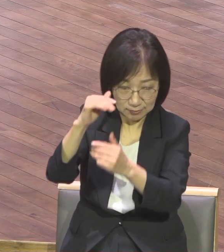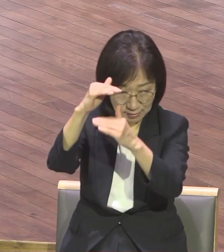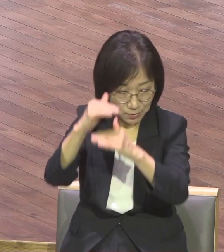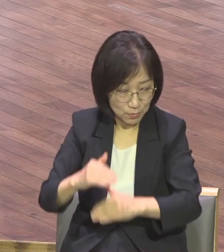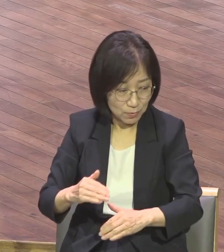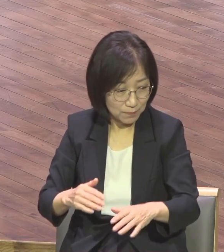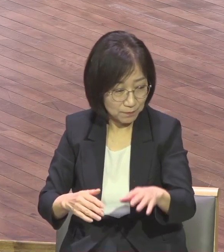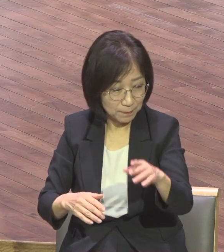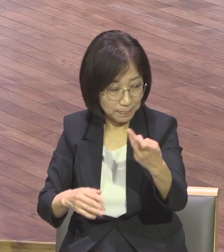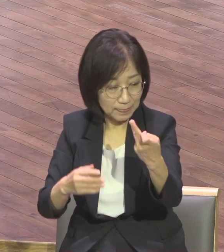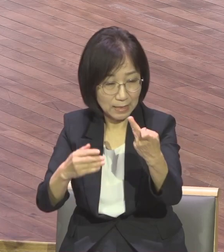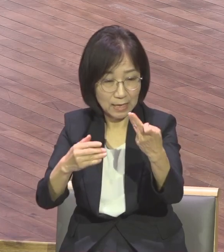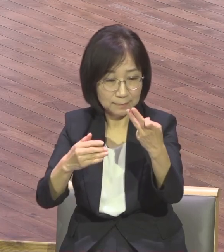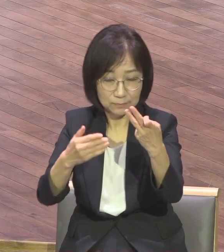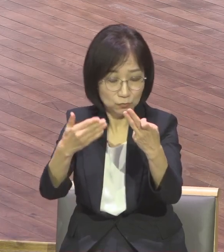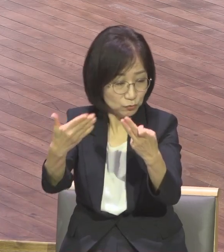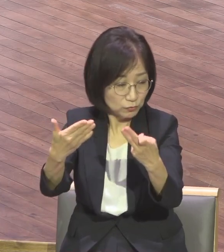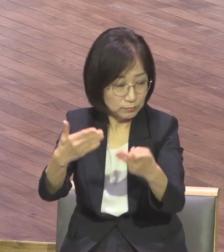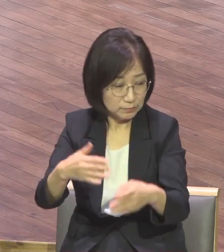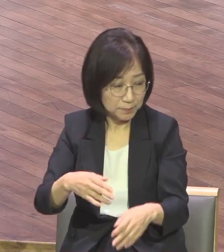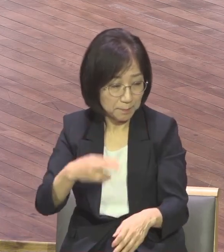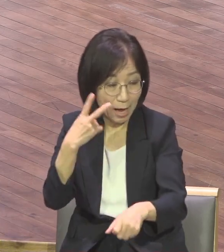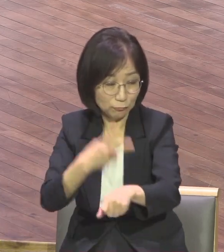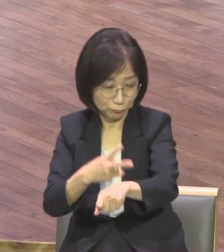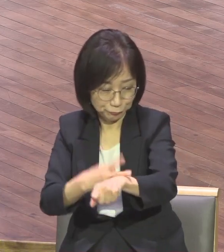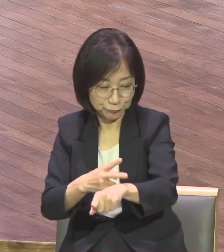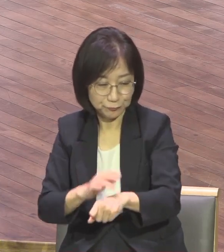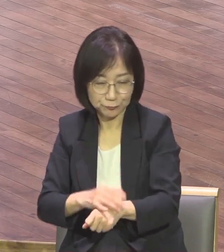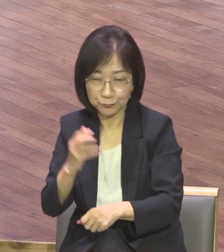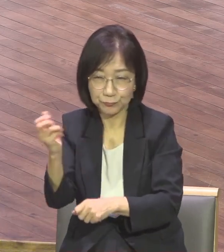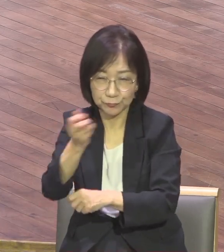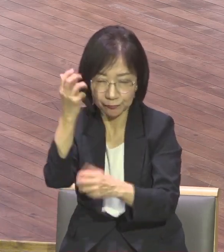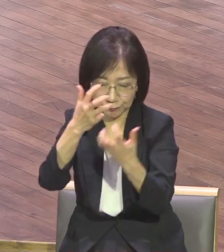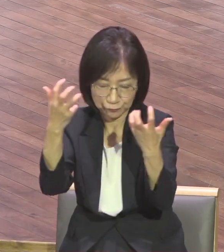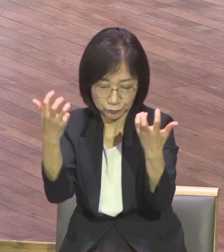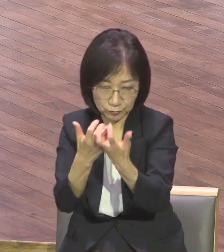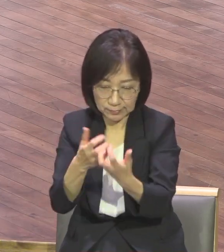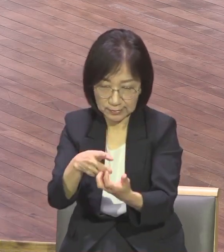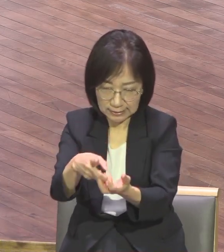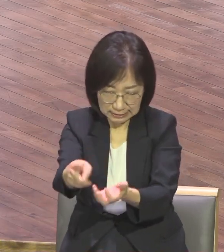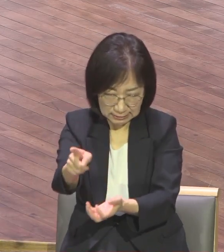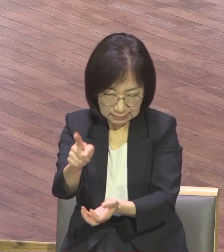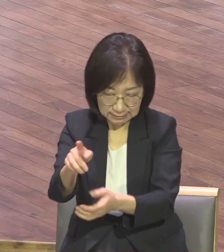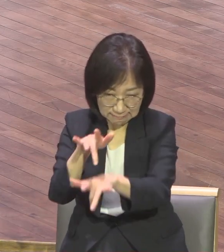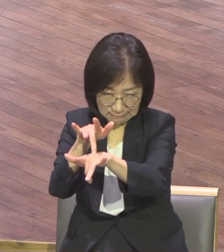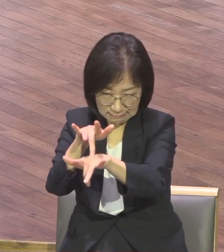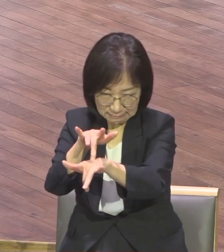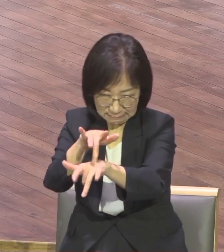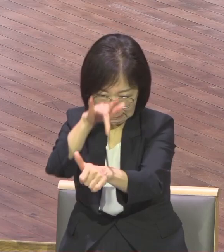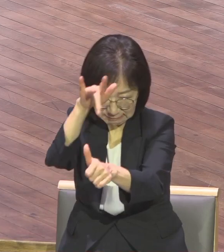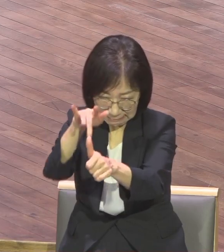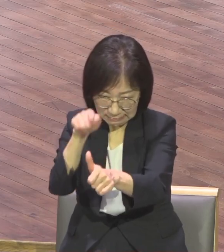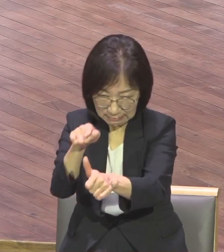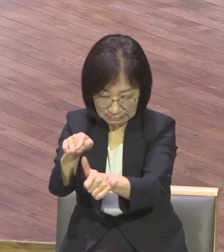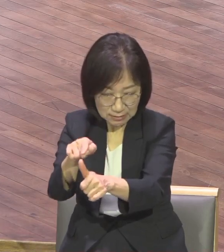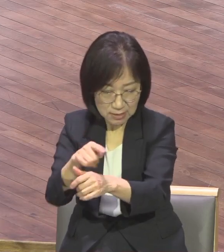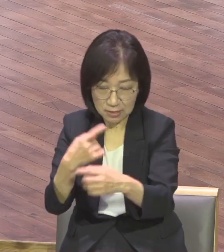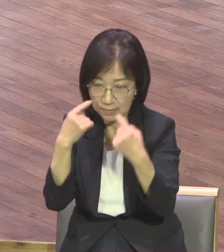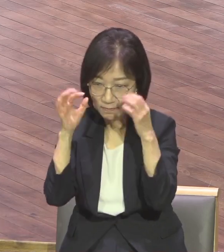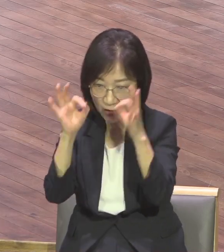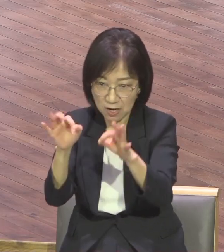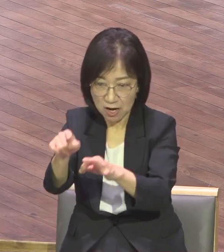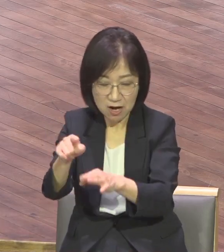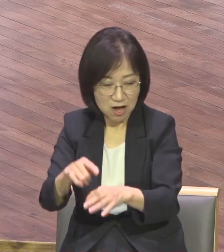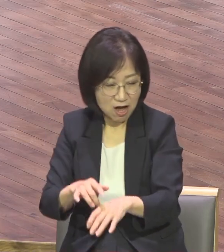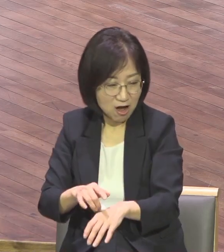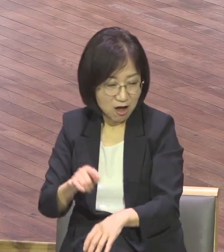보세요. 바울이라고 하는 사울이 성령이 충만하여 그를 주목하고 이르되 모든 거짓과 악행이 가득한